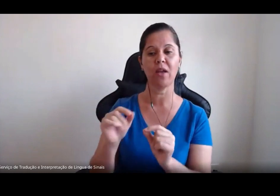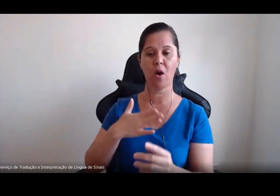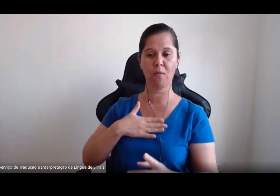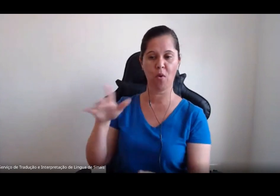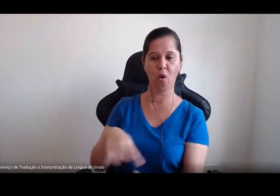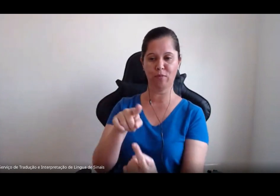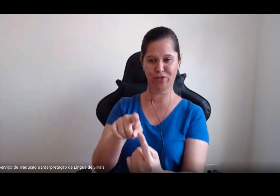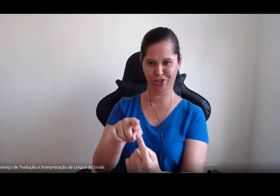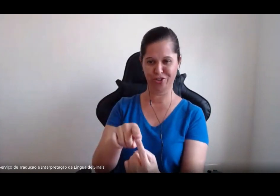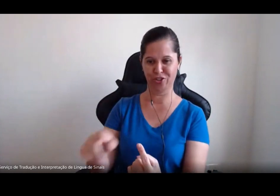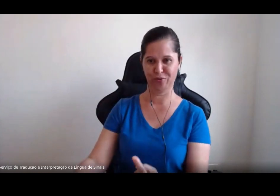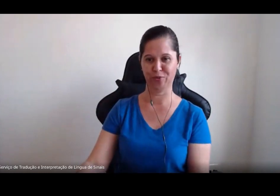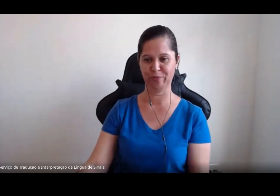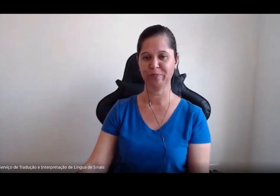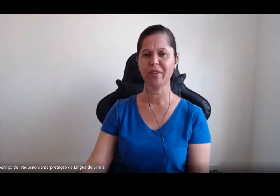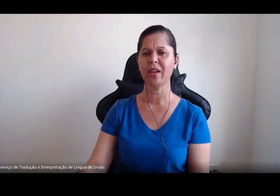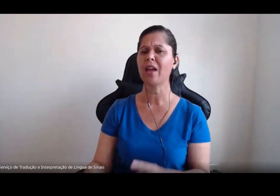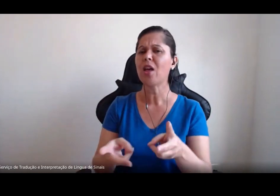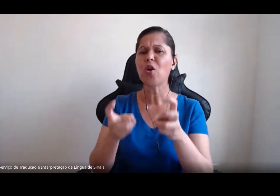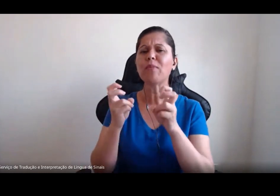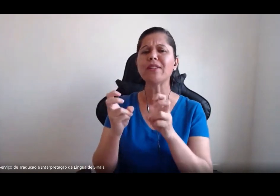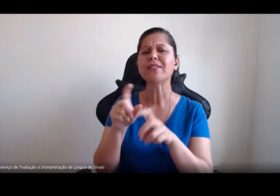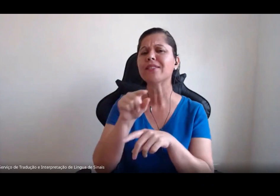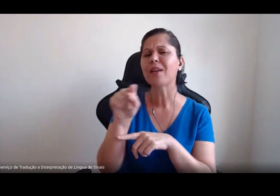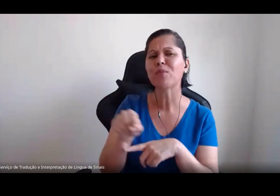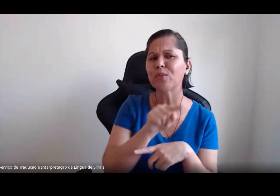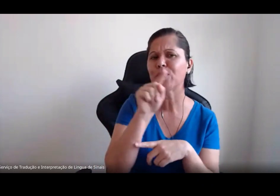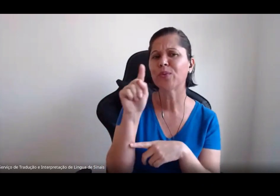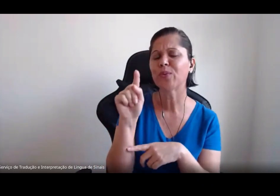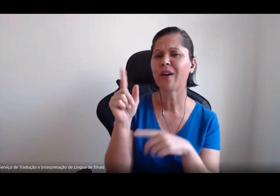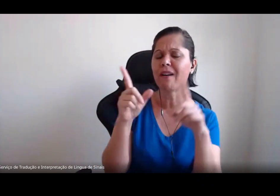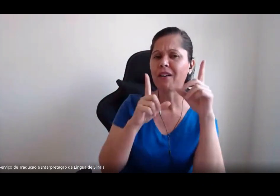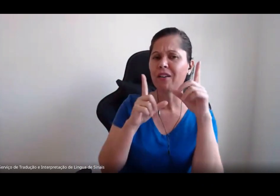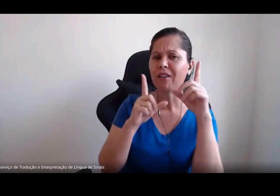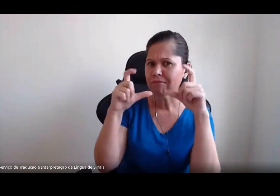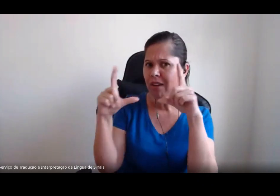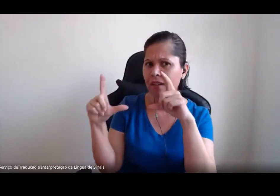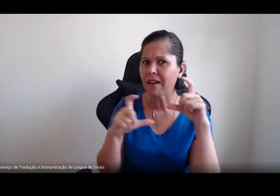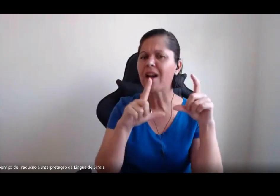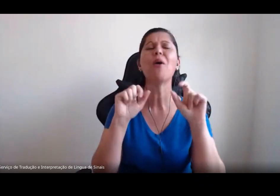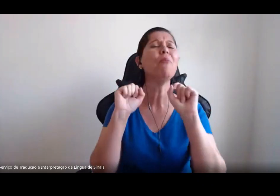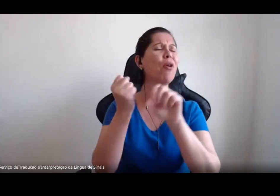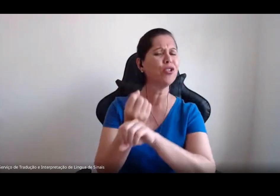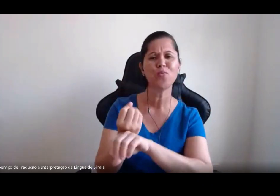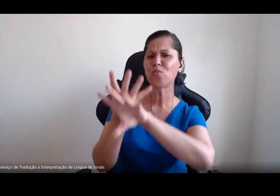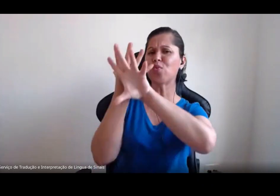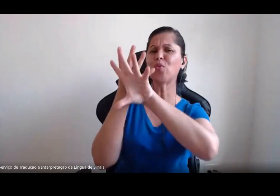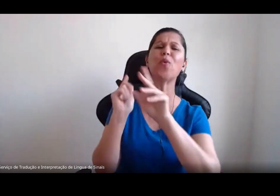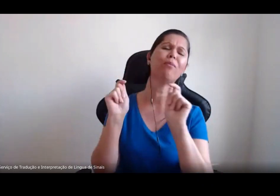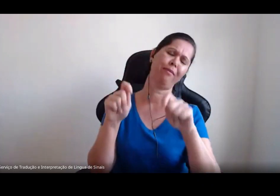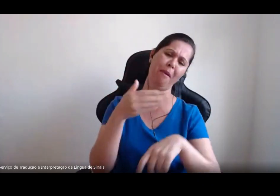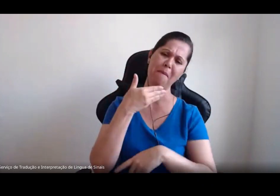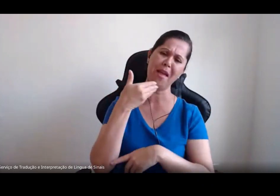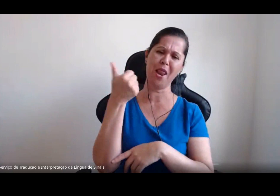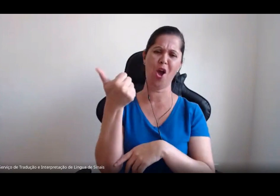meu objetivo. Eu vejo poucas carinhas assim, todos muito silenciosos. Se vocês quiserem abrir